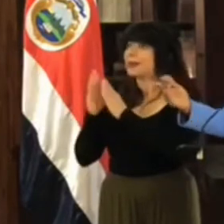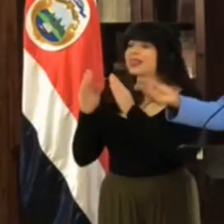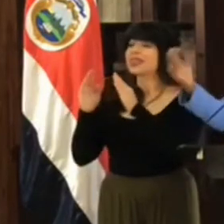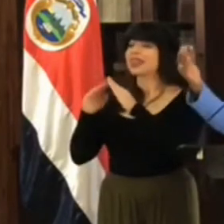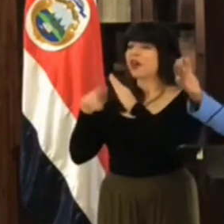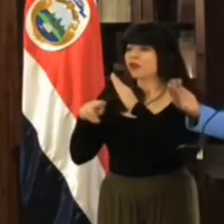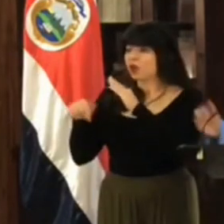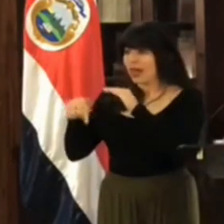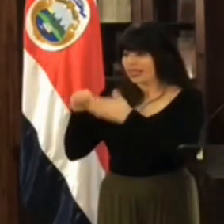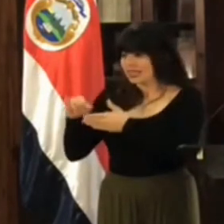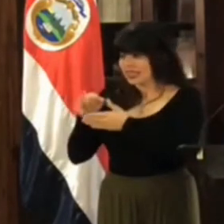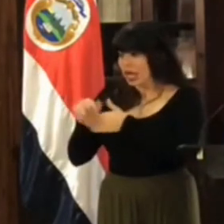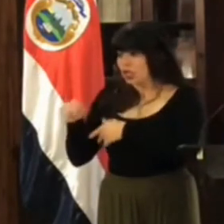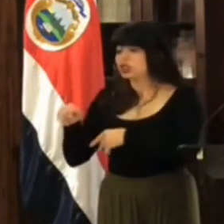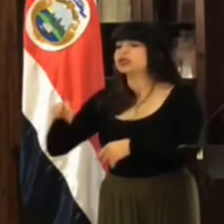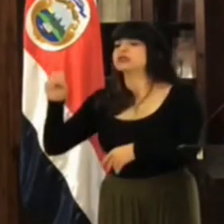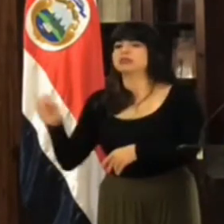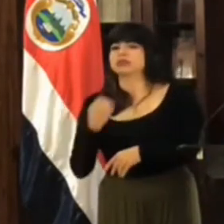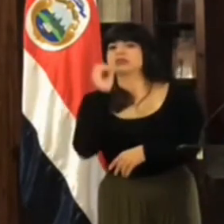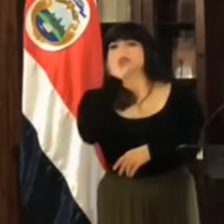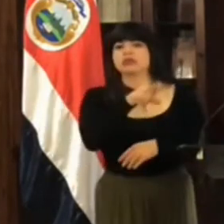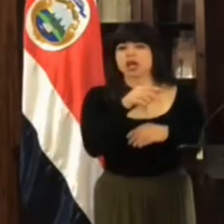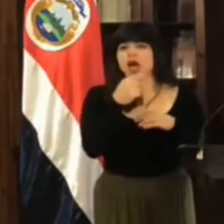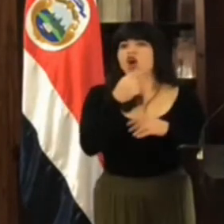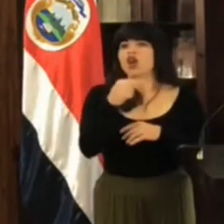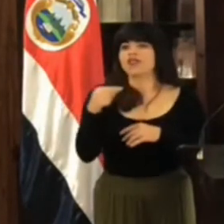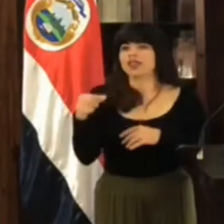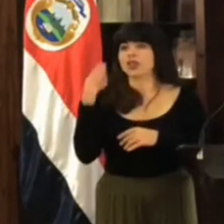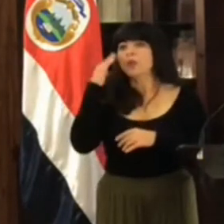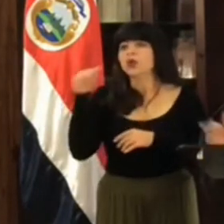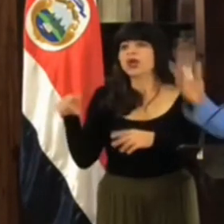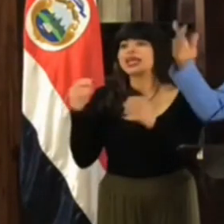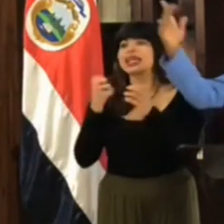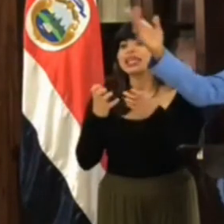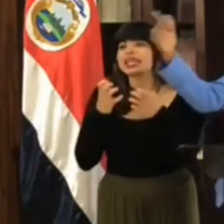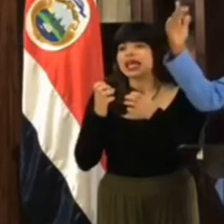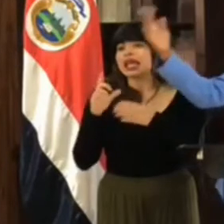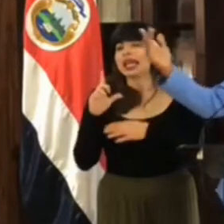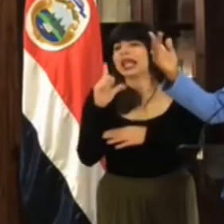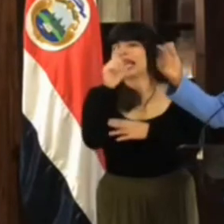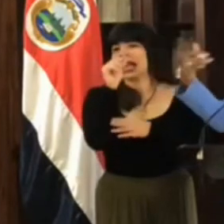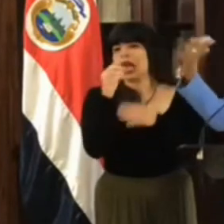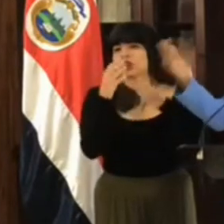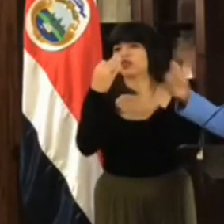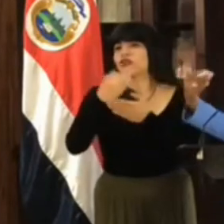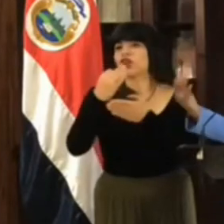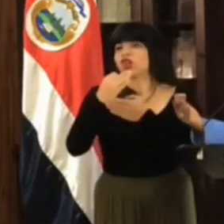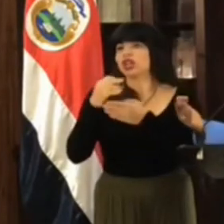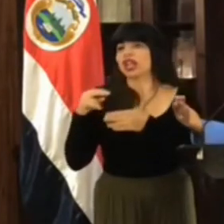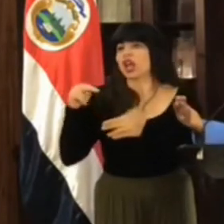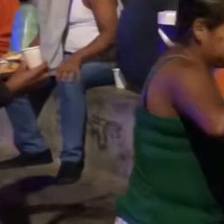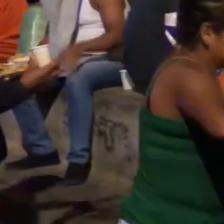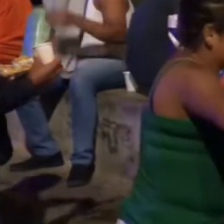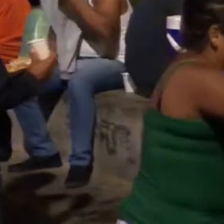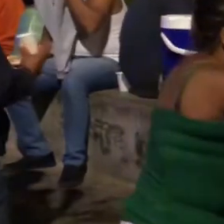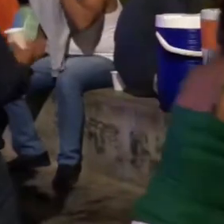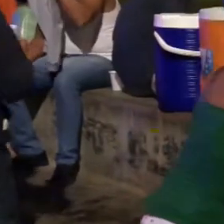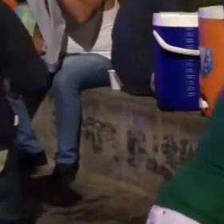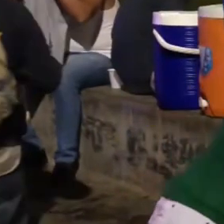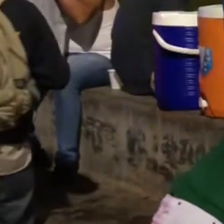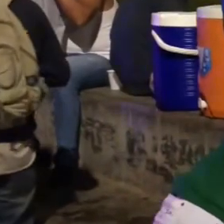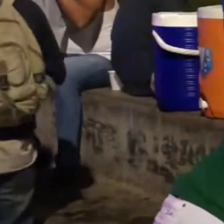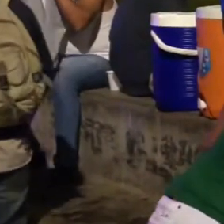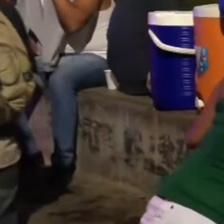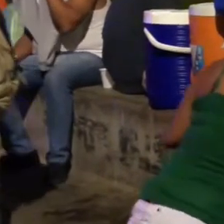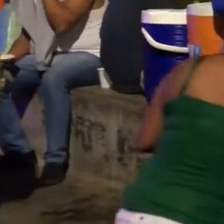San José son desplazadas a Golfito porque quieren estar más lejos de la frontera norte donde sienten algún nivel de peligro. Esos